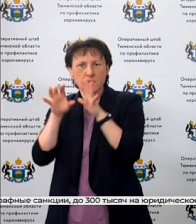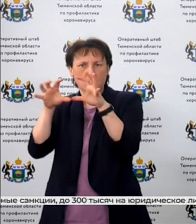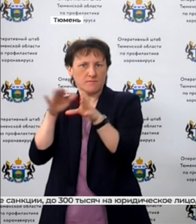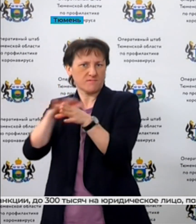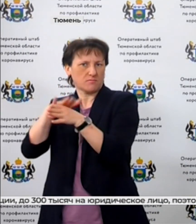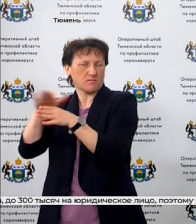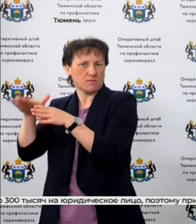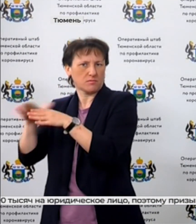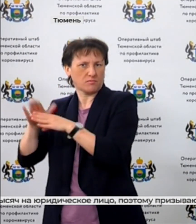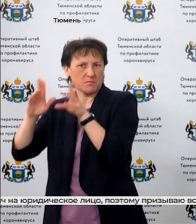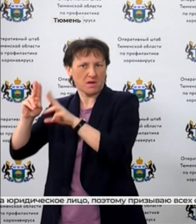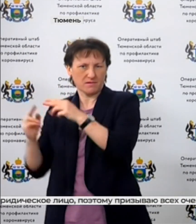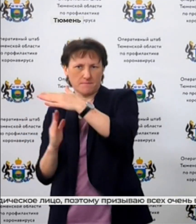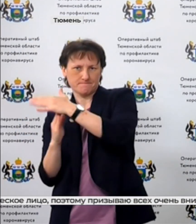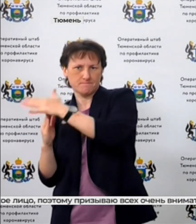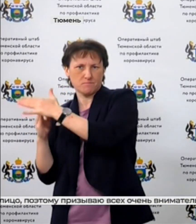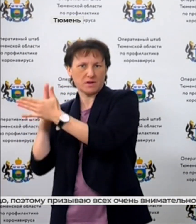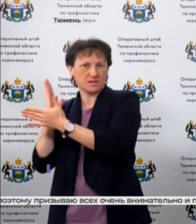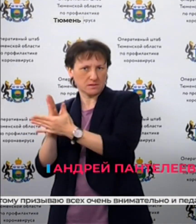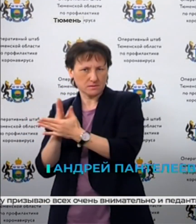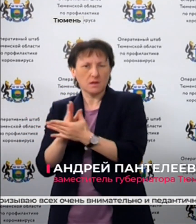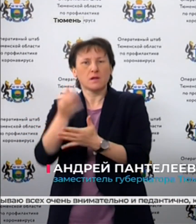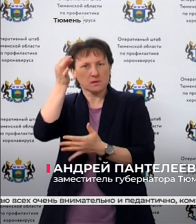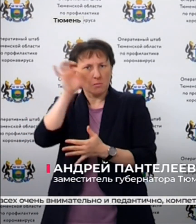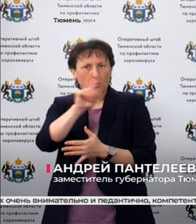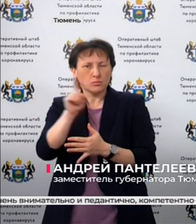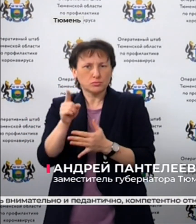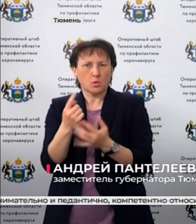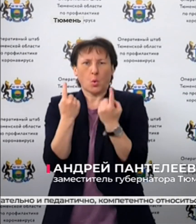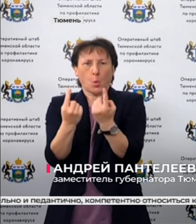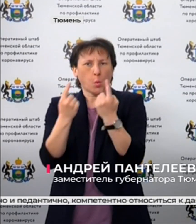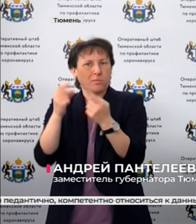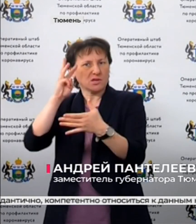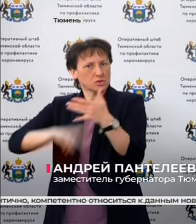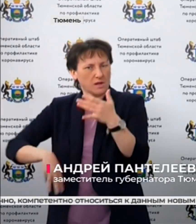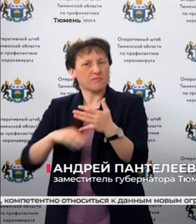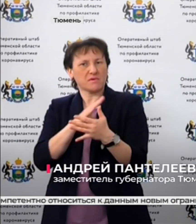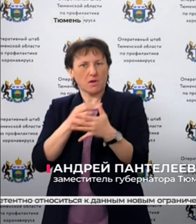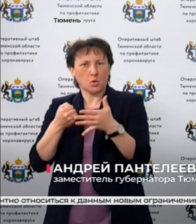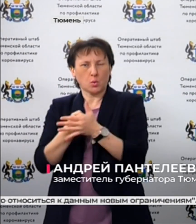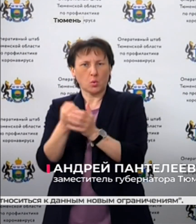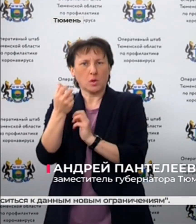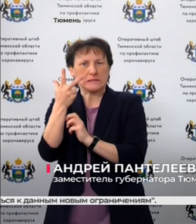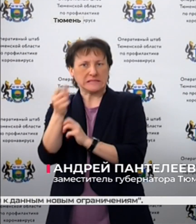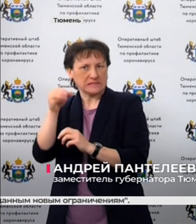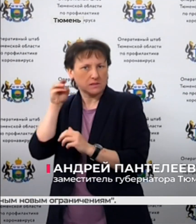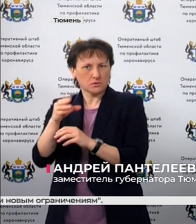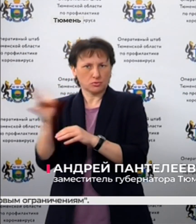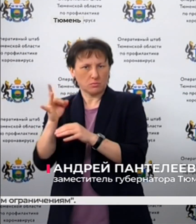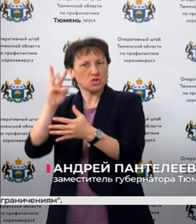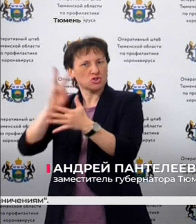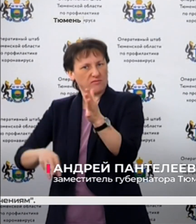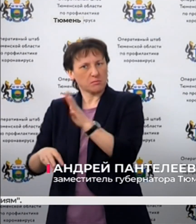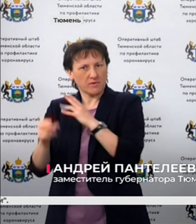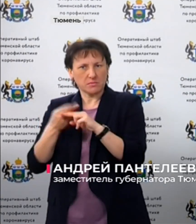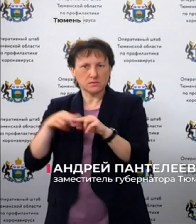Напомню, что достаточно серьезные штрафные санкции до 300 тысяч может быть наложено на юридическое лицо, поэтому призываю вас